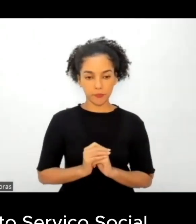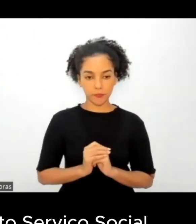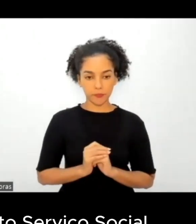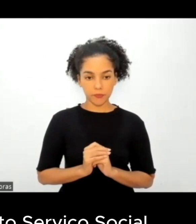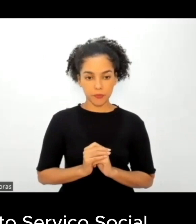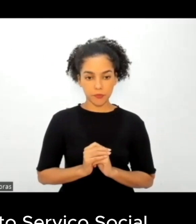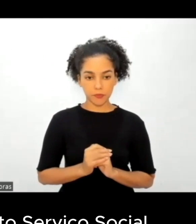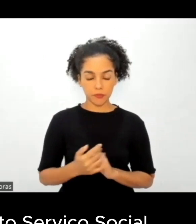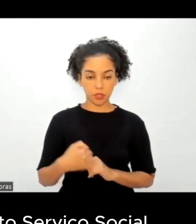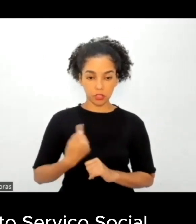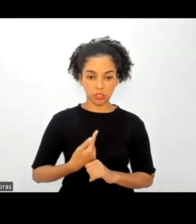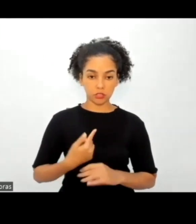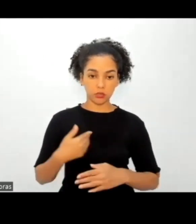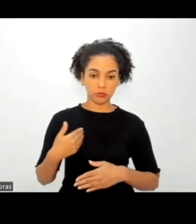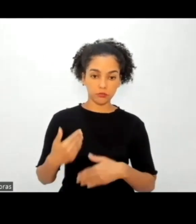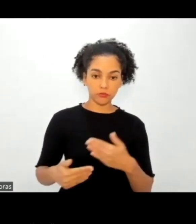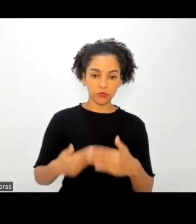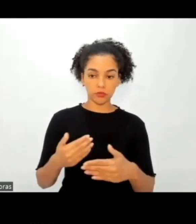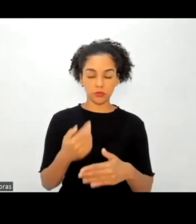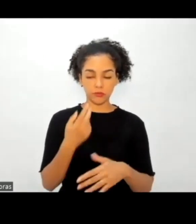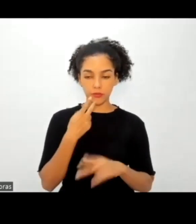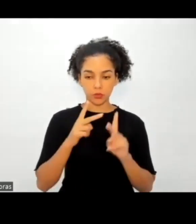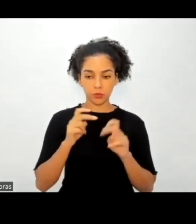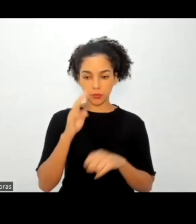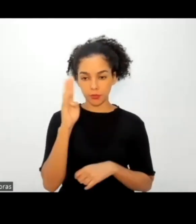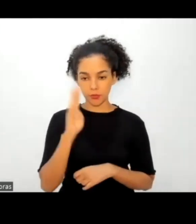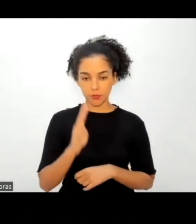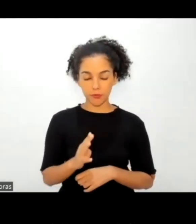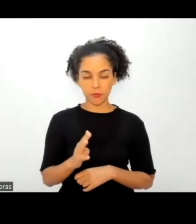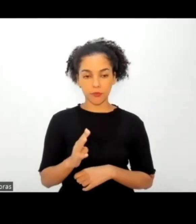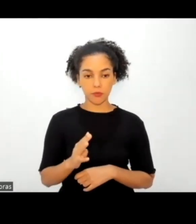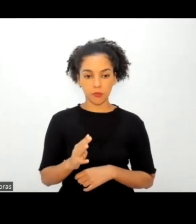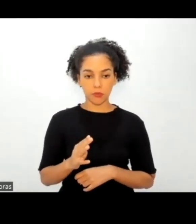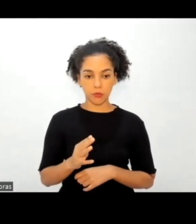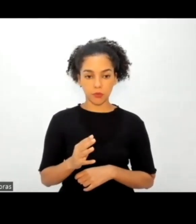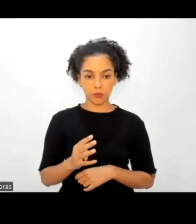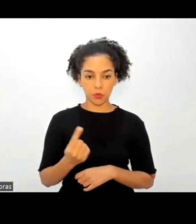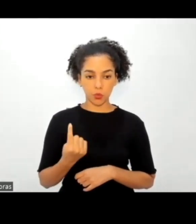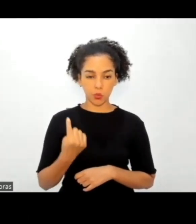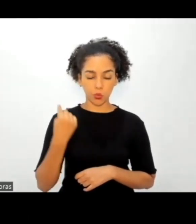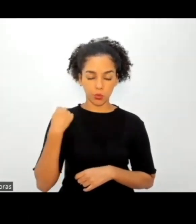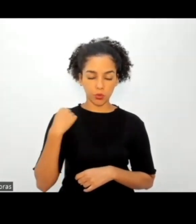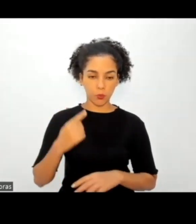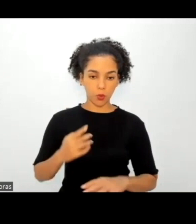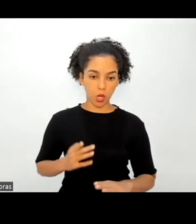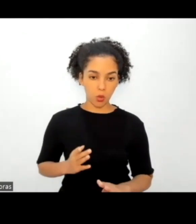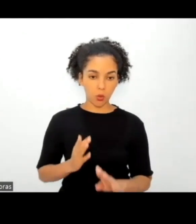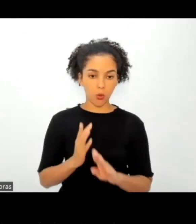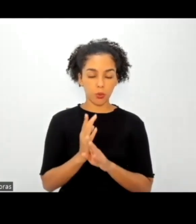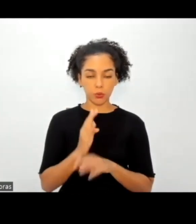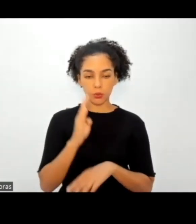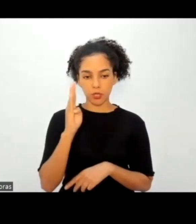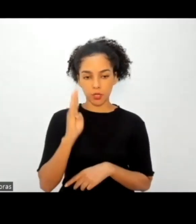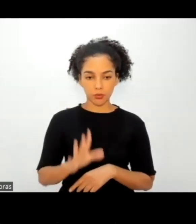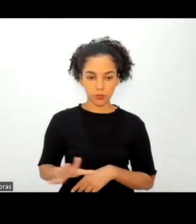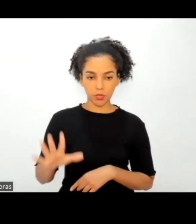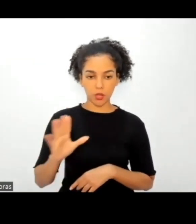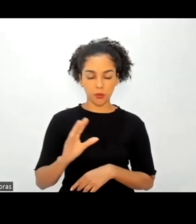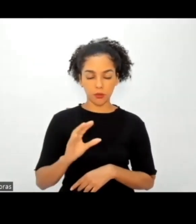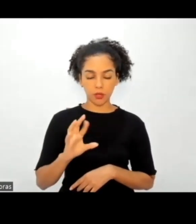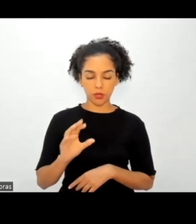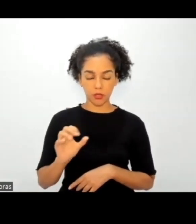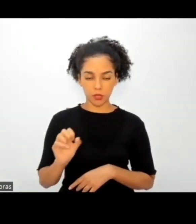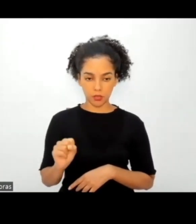gente vem avançando enquanto Centro Social Brasileiro, e aí eu acho que, inclusive, o último, né, Encontro Nacional do Conjunto Cefés-CREs, a gente sai, né, do 50º